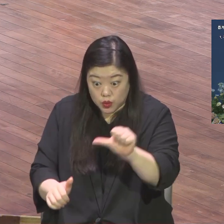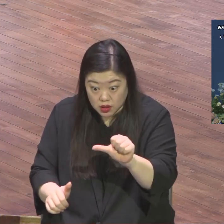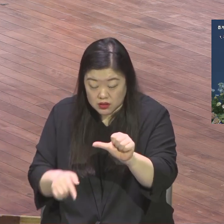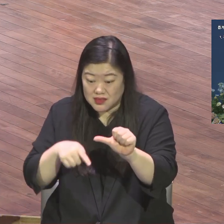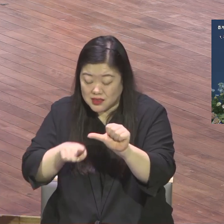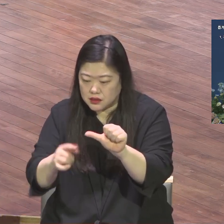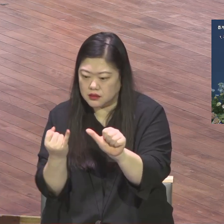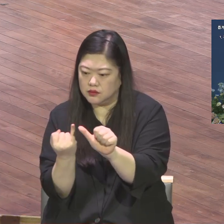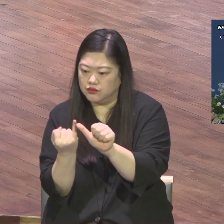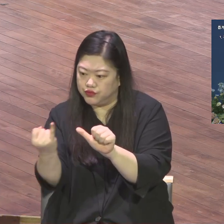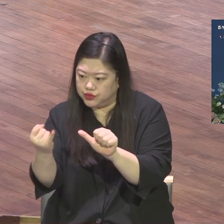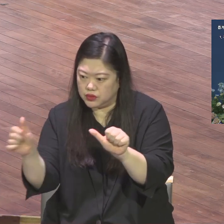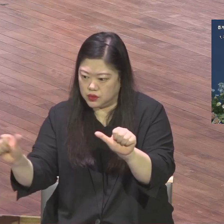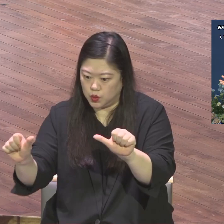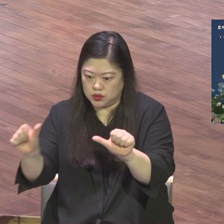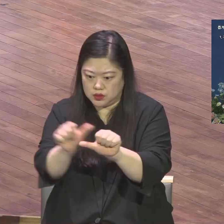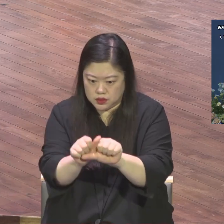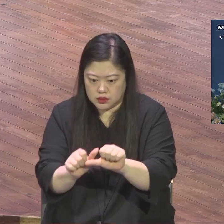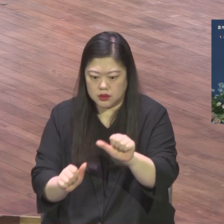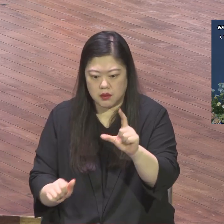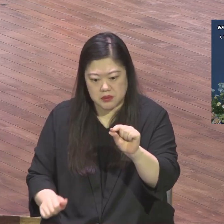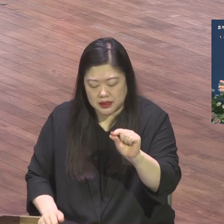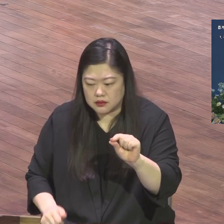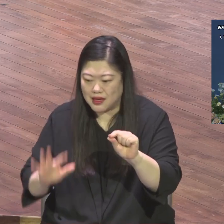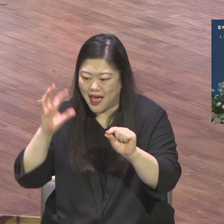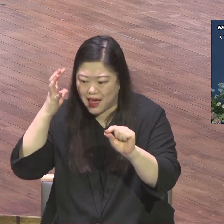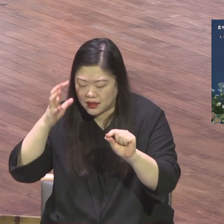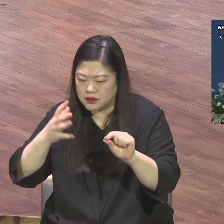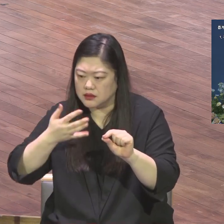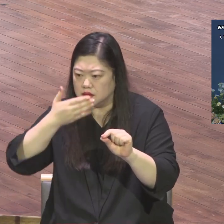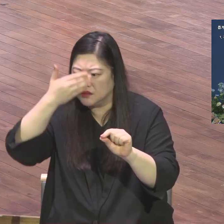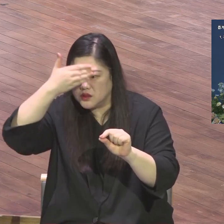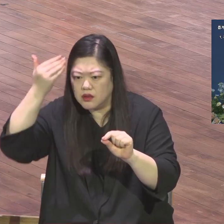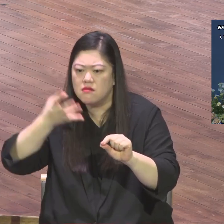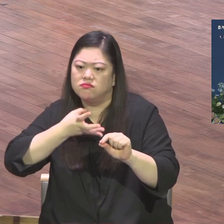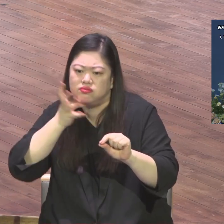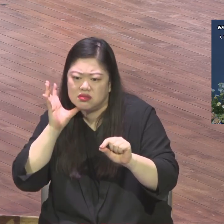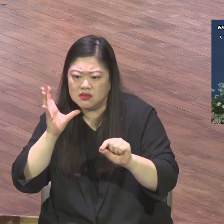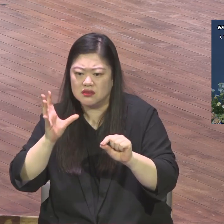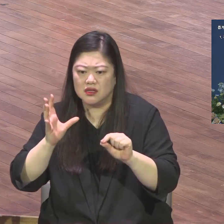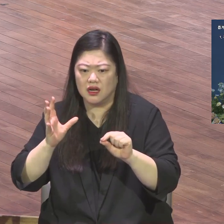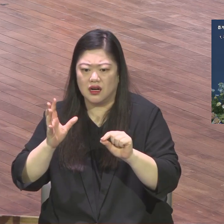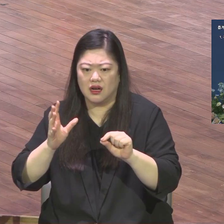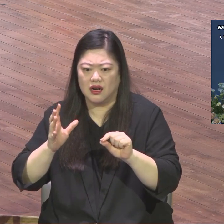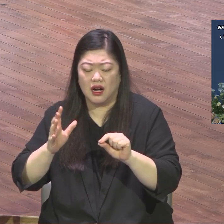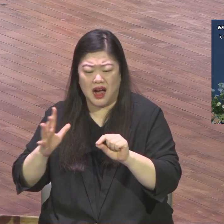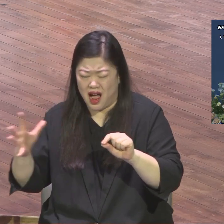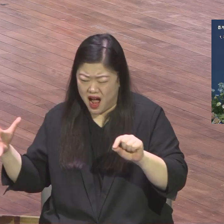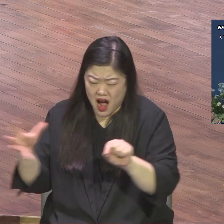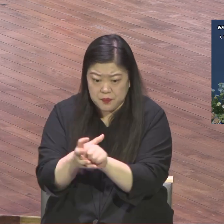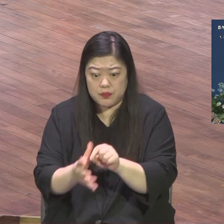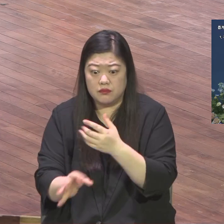당시 그 뭐냐 말로 몇만 명이 다 거의 다가 흔들흔들하는 겁니다. 지금 예루살렘 전체가